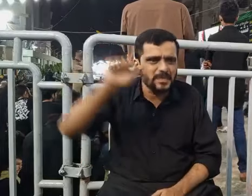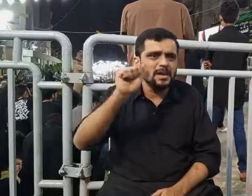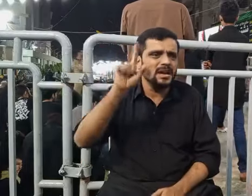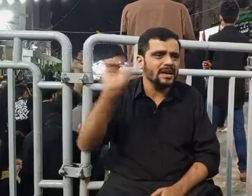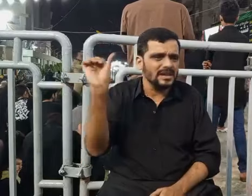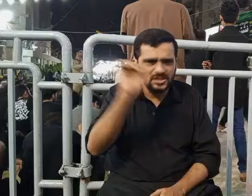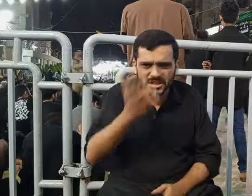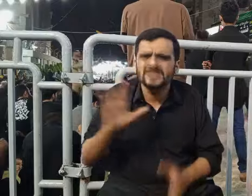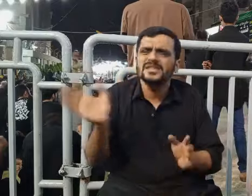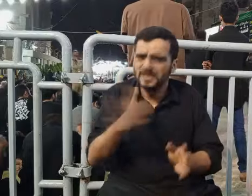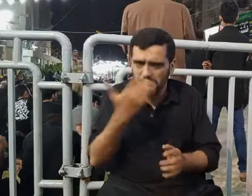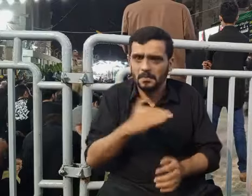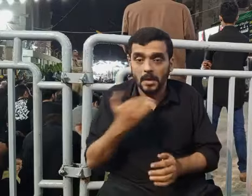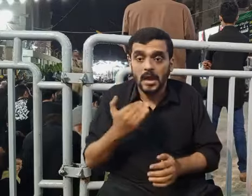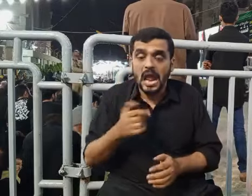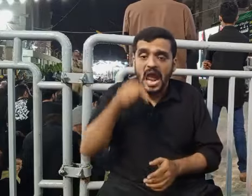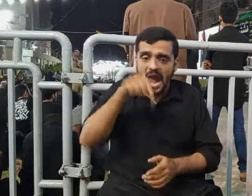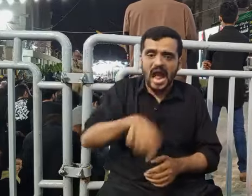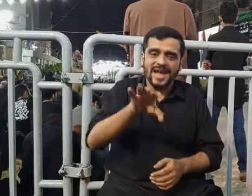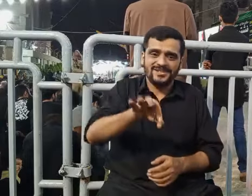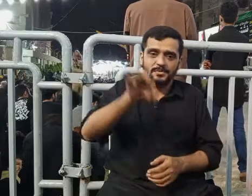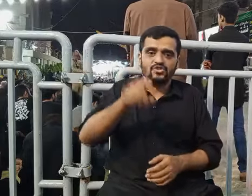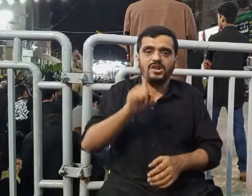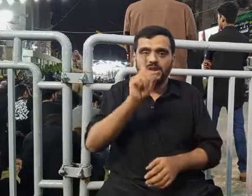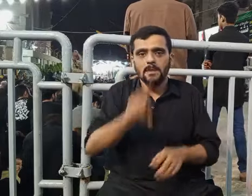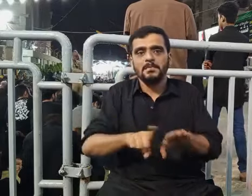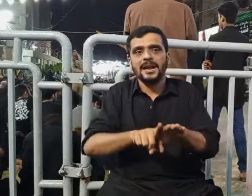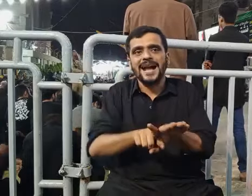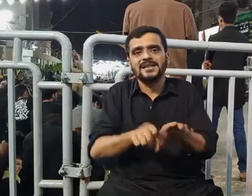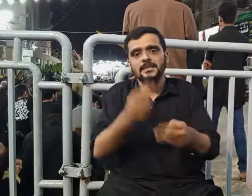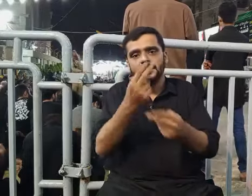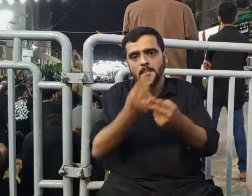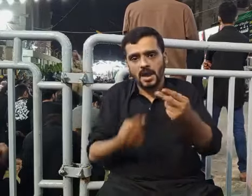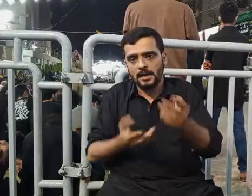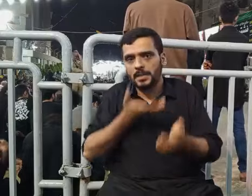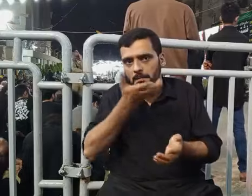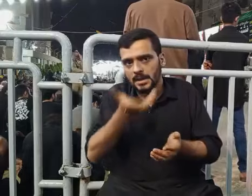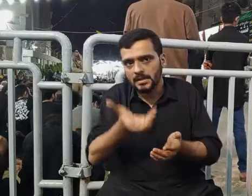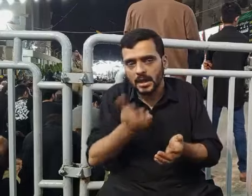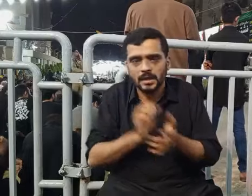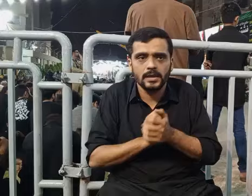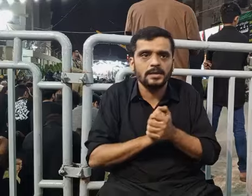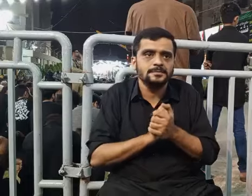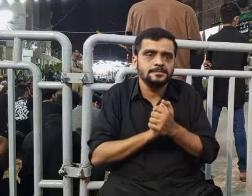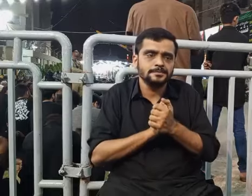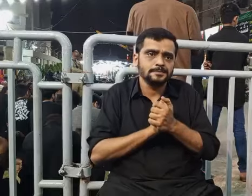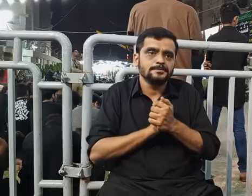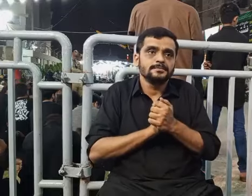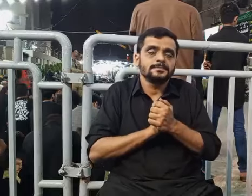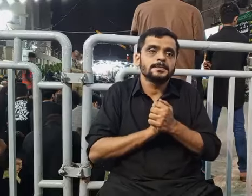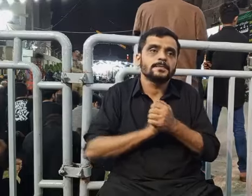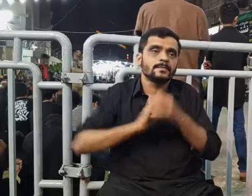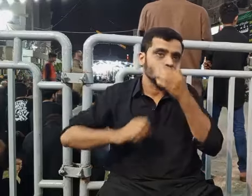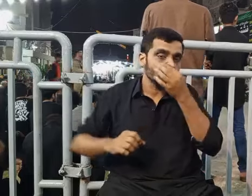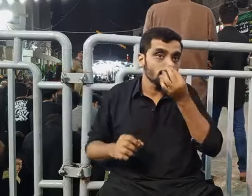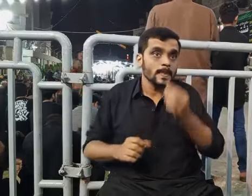ان کا ماتم ہے، پڑھنا ہے مجھے مصائب میں۔ لیکن یہ تو وہی سنت ہے نا جو میں جملہ کہنے لگا تھا، دو سنتیں پوری ہو گئی۔ اے